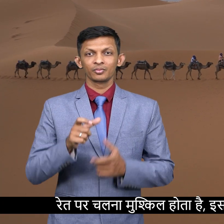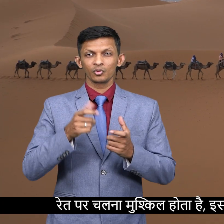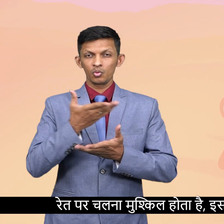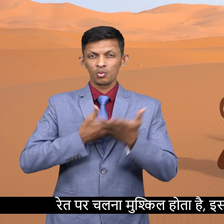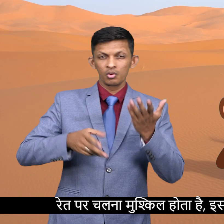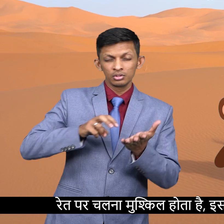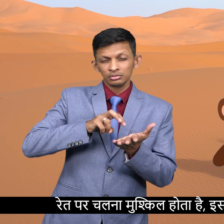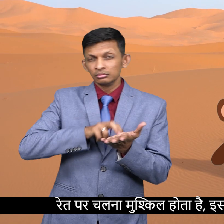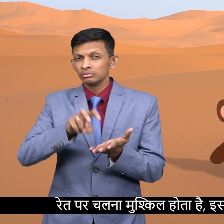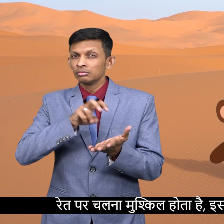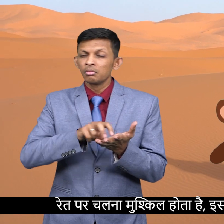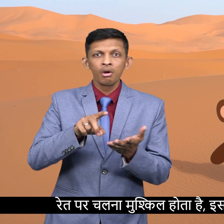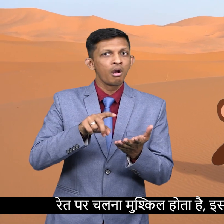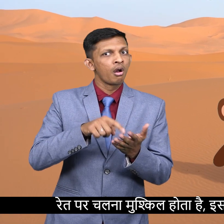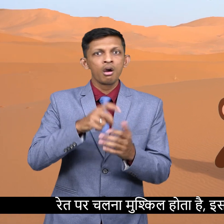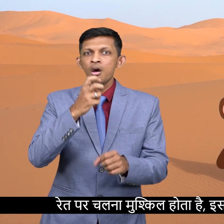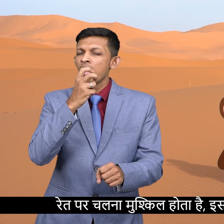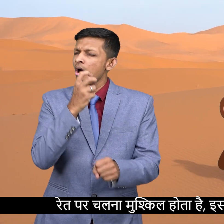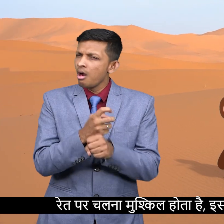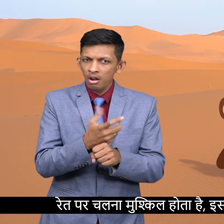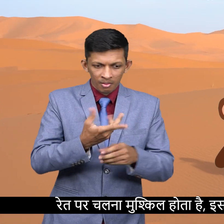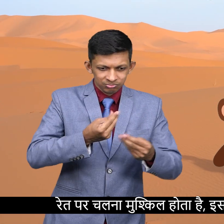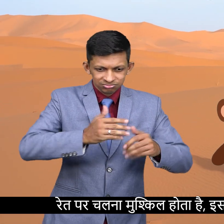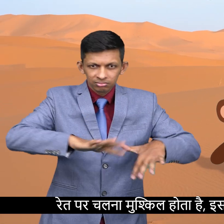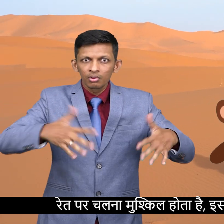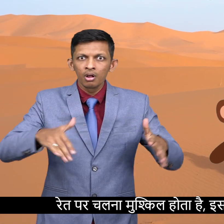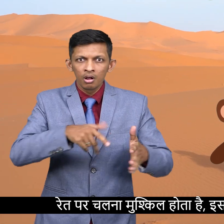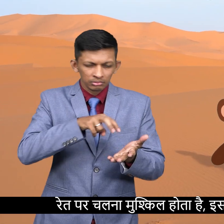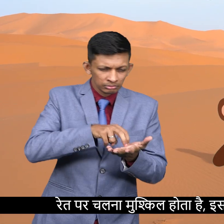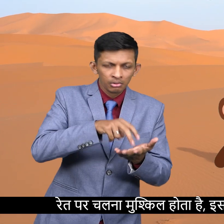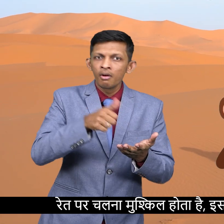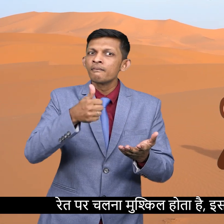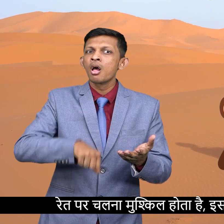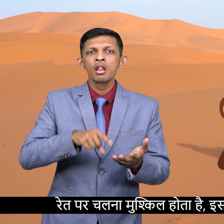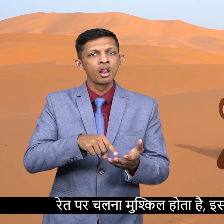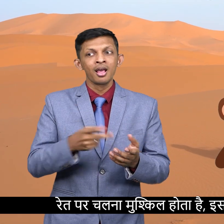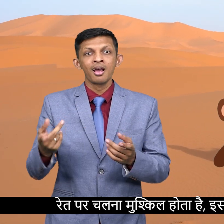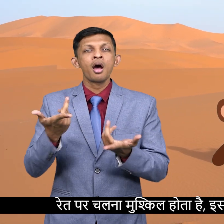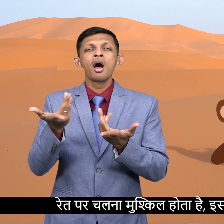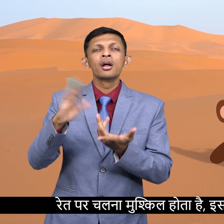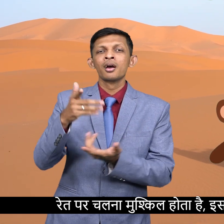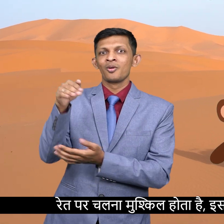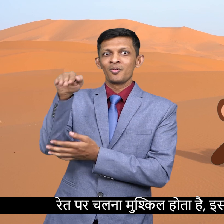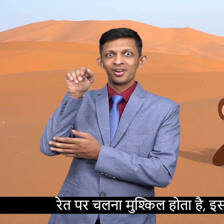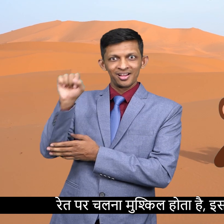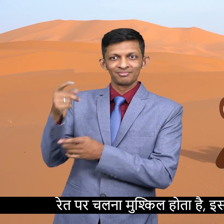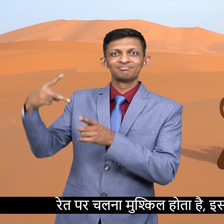रेत पर चलना मुश्किल होता है, इसलिए लोग यात्रा के लिए ऊंटों का उपयोग करते हैं।